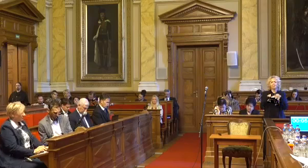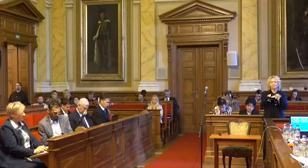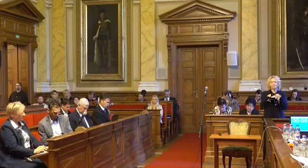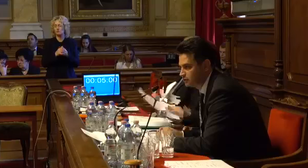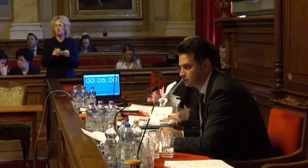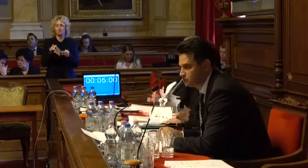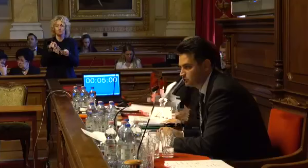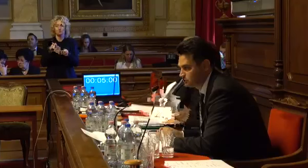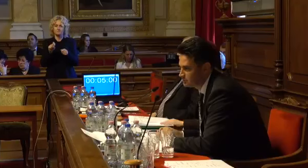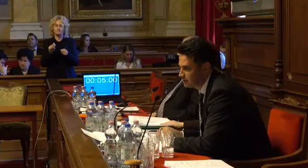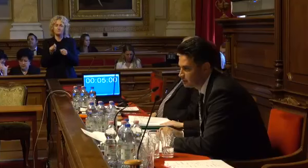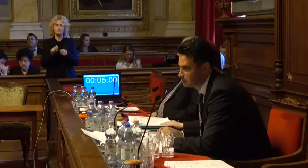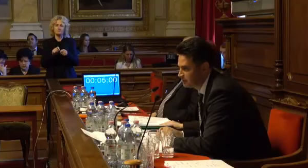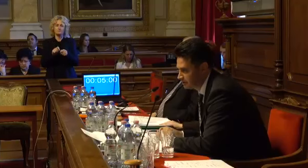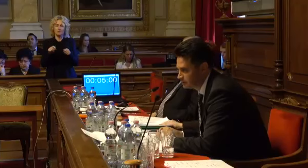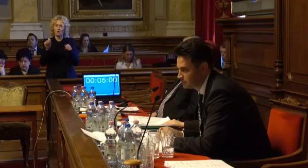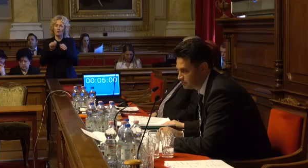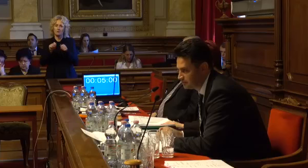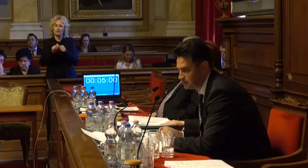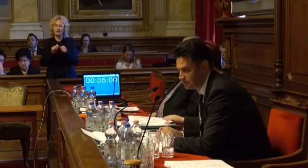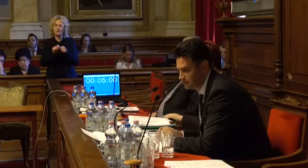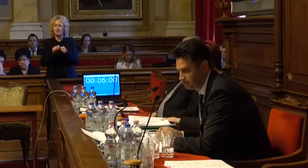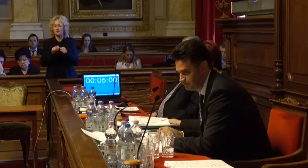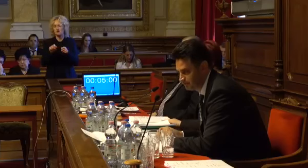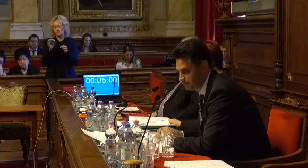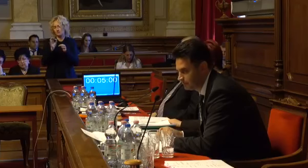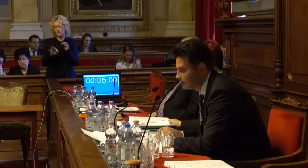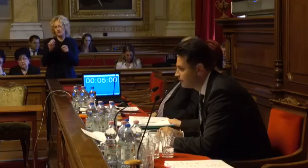Gazdálkodásnak ellenkezőjét látjuk mindkét szó esetében.